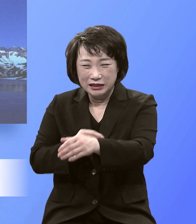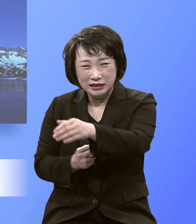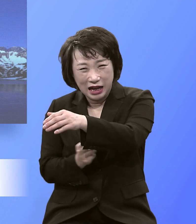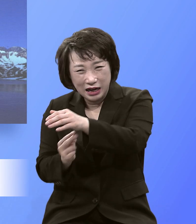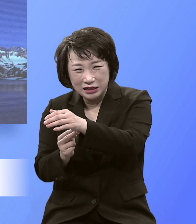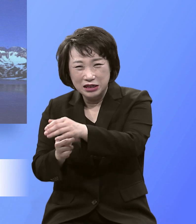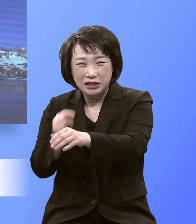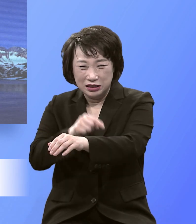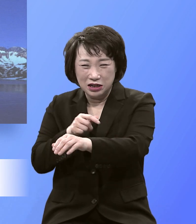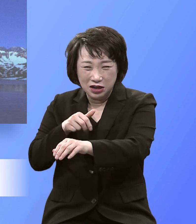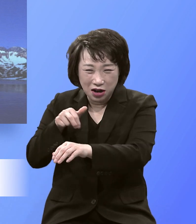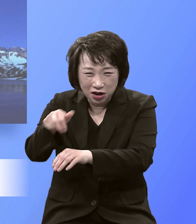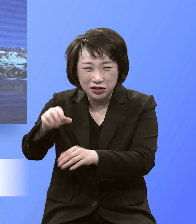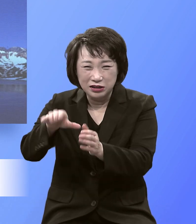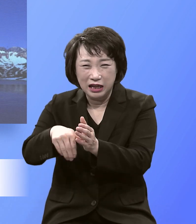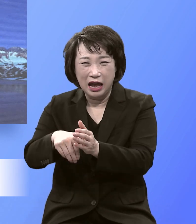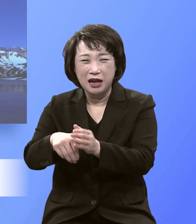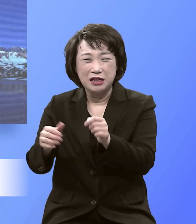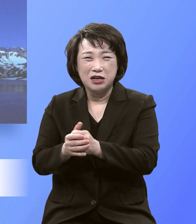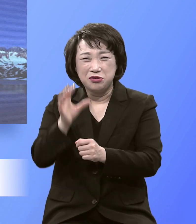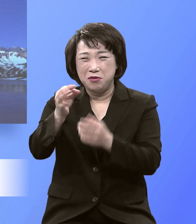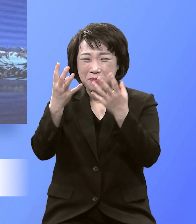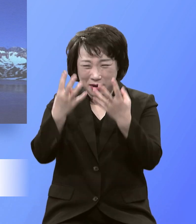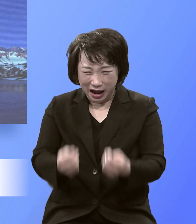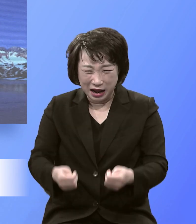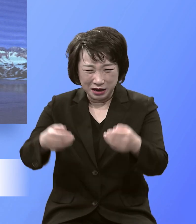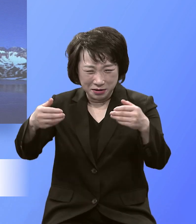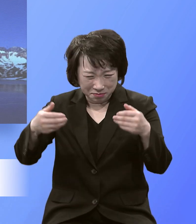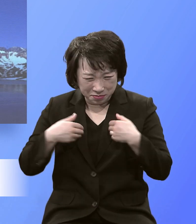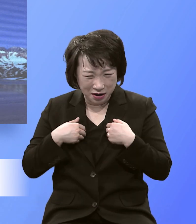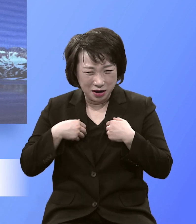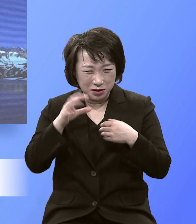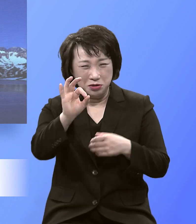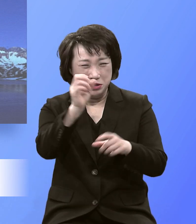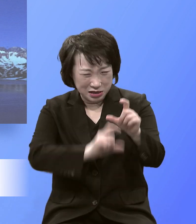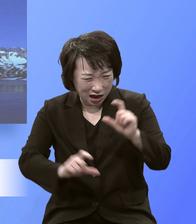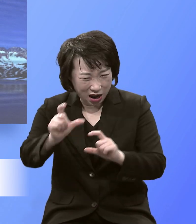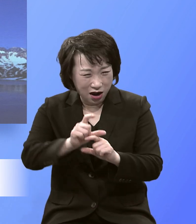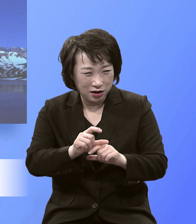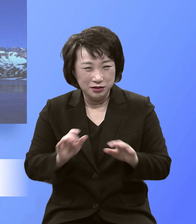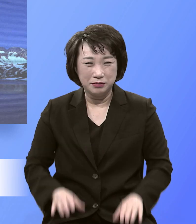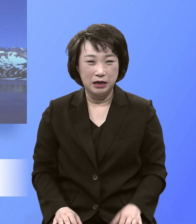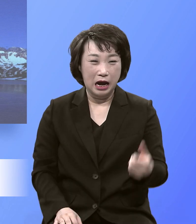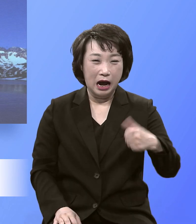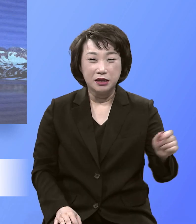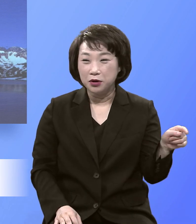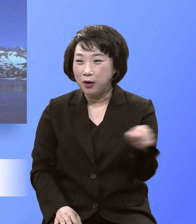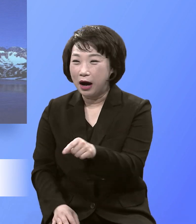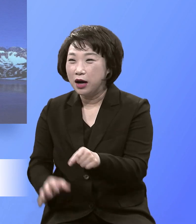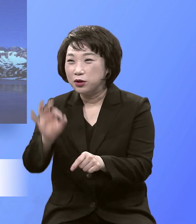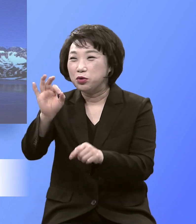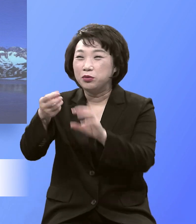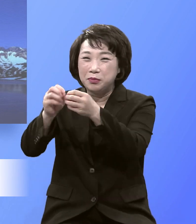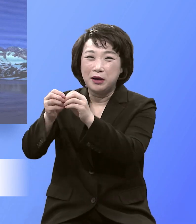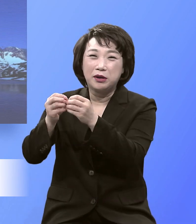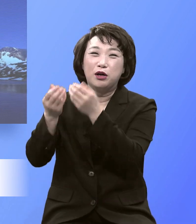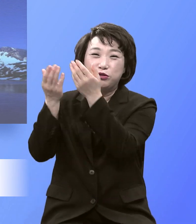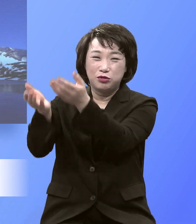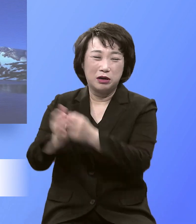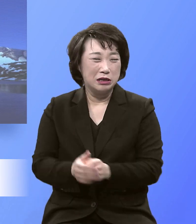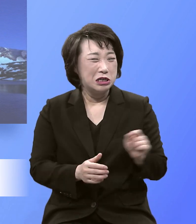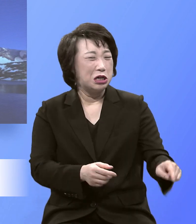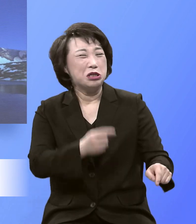걸었는데 염라대왕이 돈 많이 내란다. 더 내라. 그럼 또 아들이 와서 겁니다.